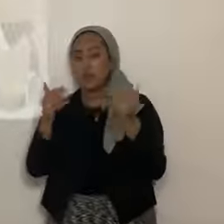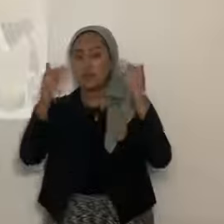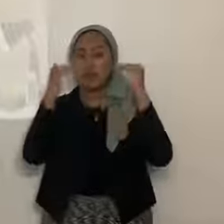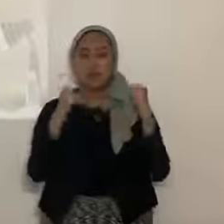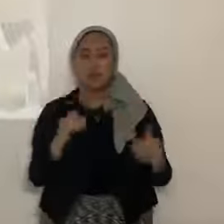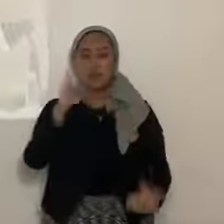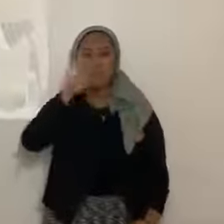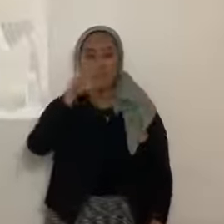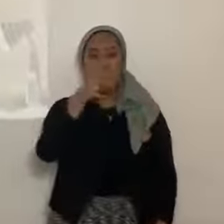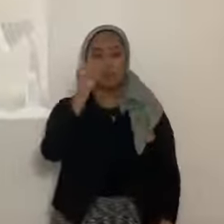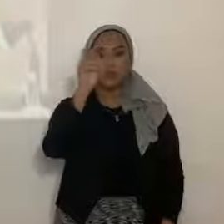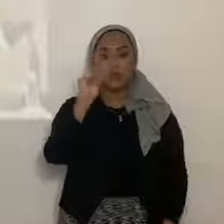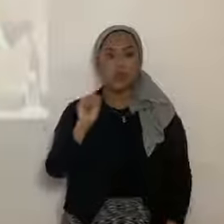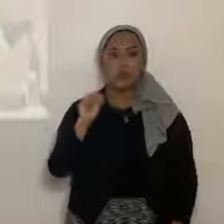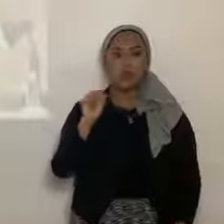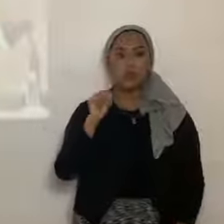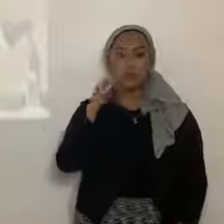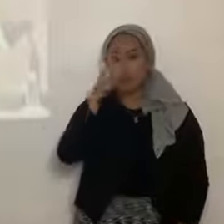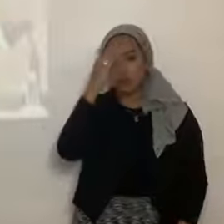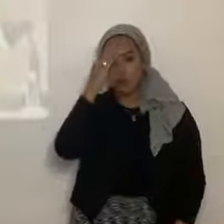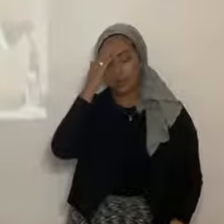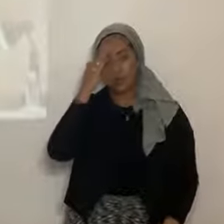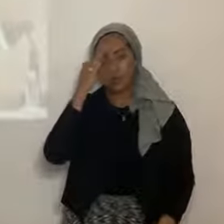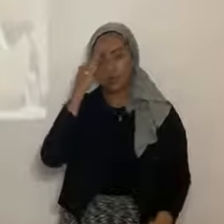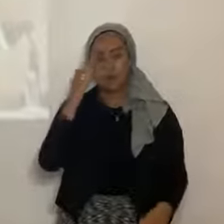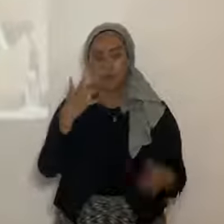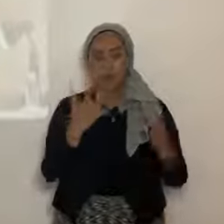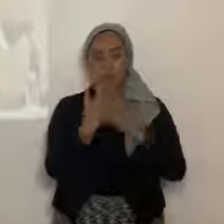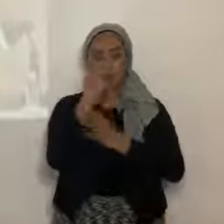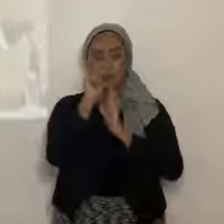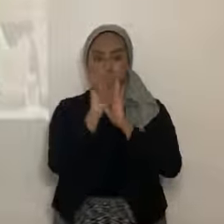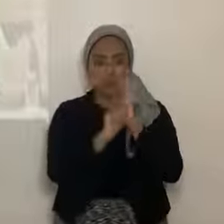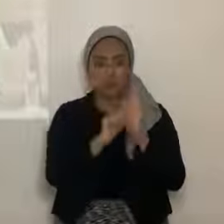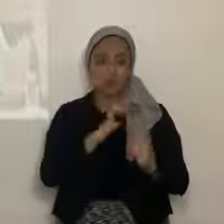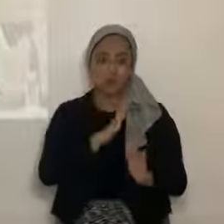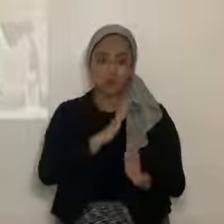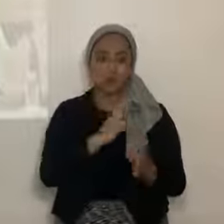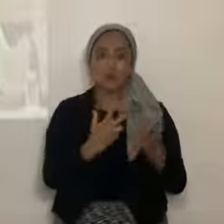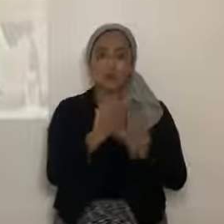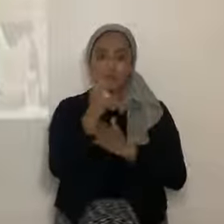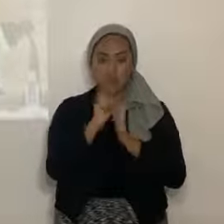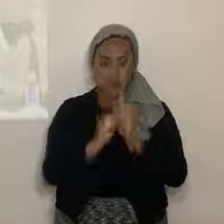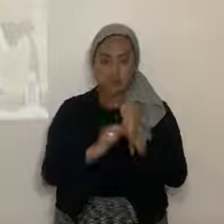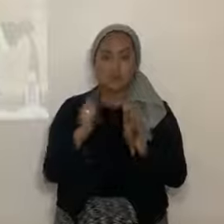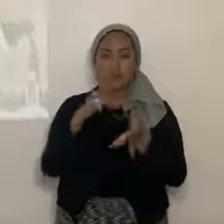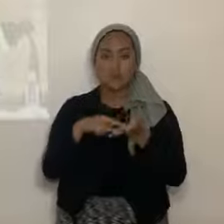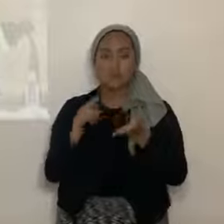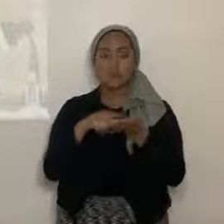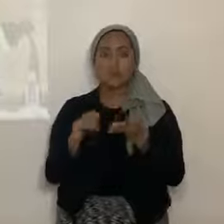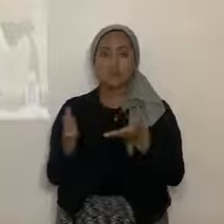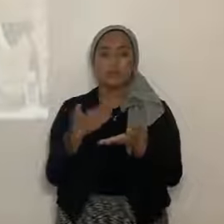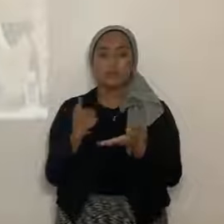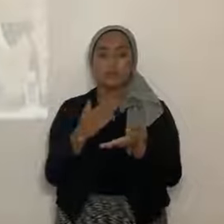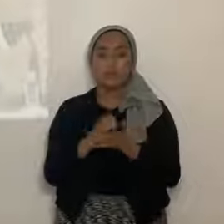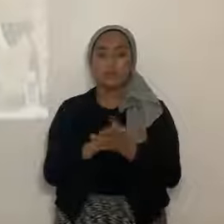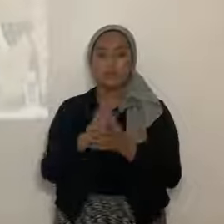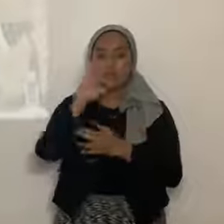Juan, tú lo conoces como el Evangelio, está bien, las buenas nuevas de salvación de Juan, Juan 4,